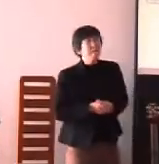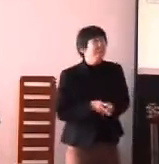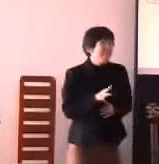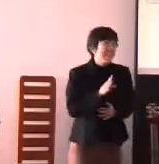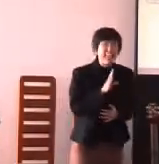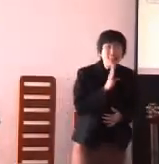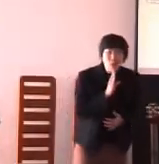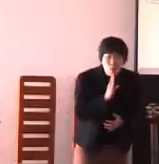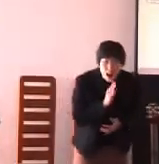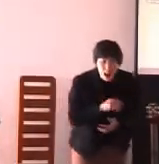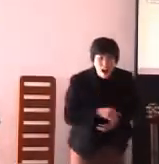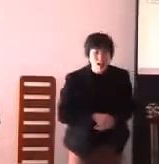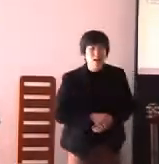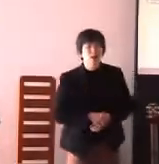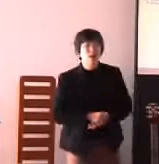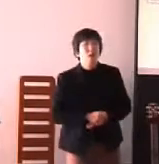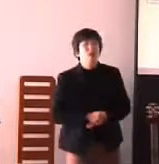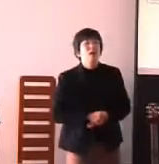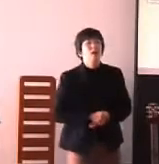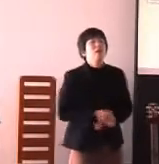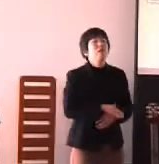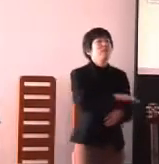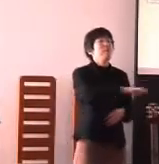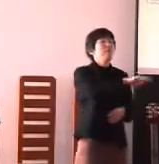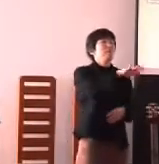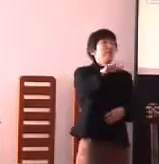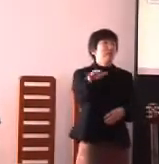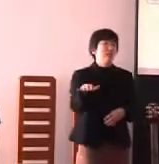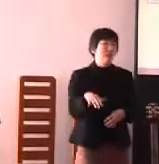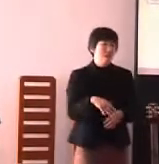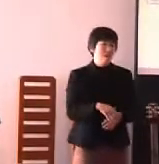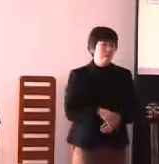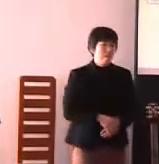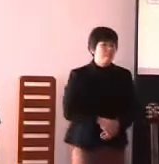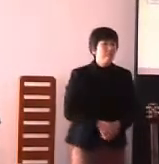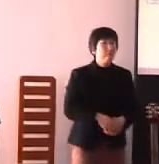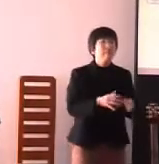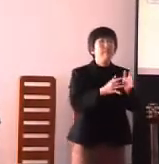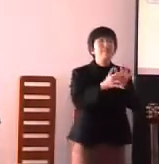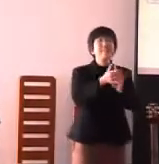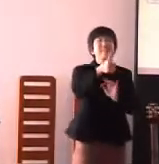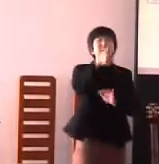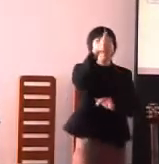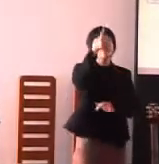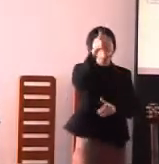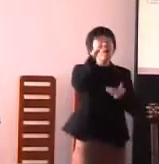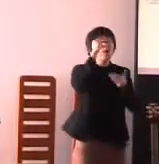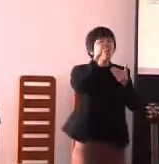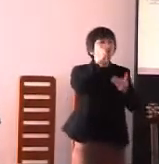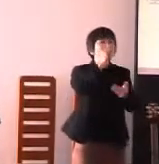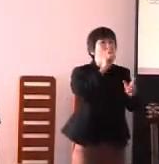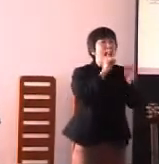みんなイエス様のことのお話のことで聞